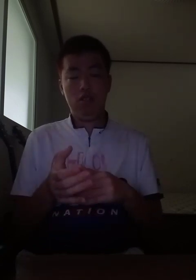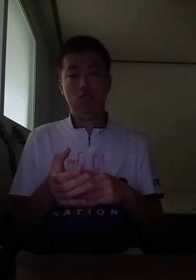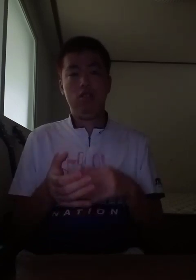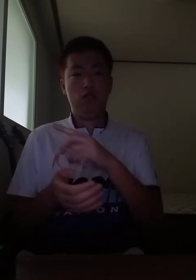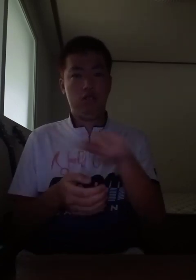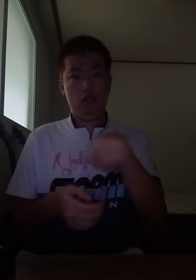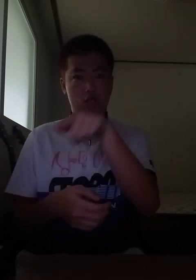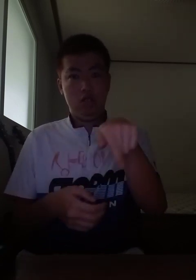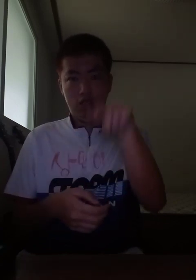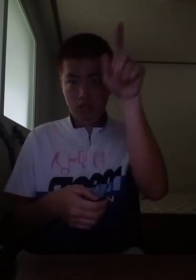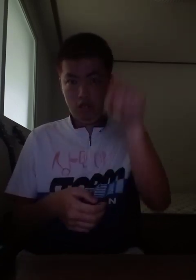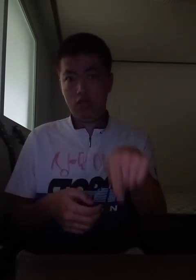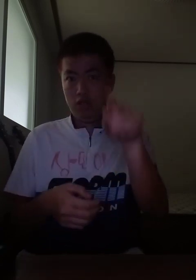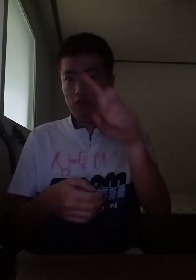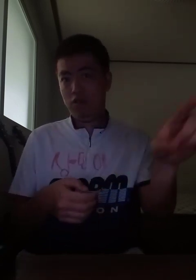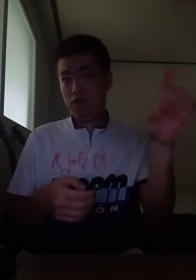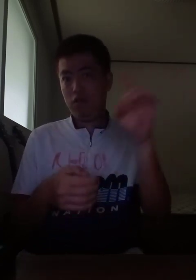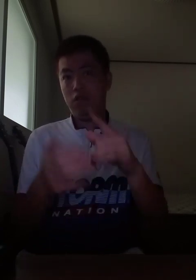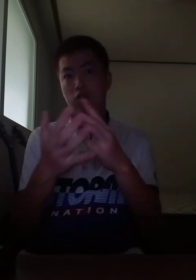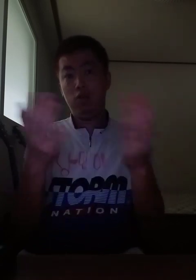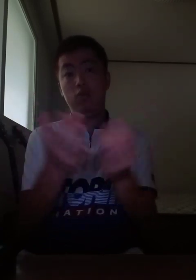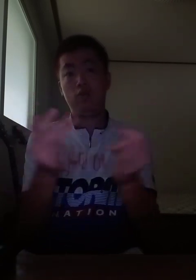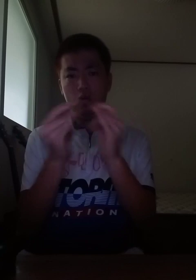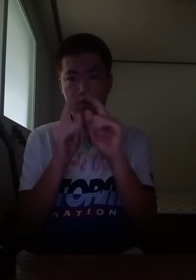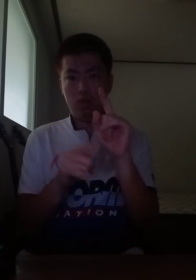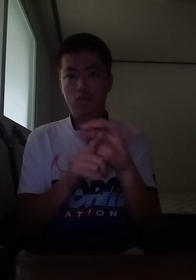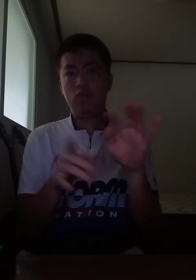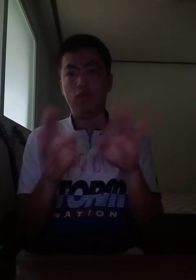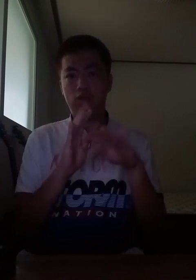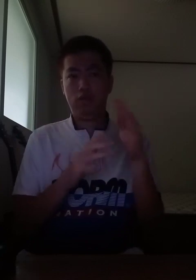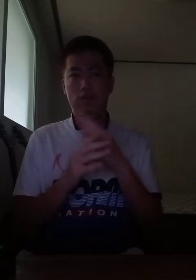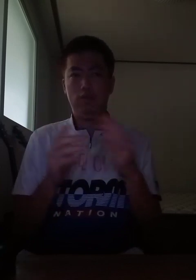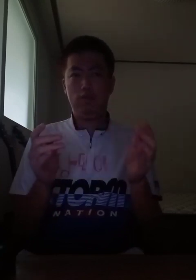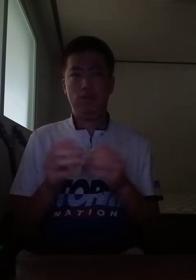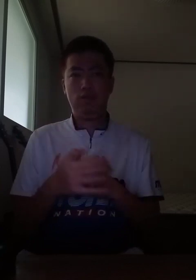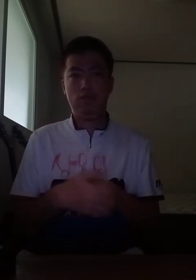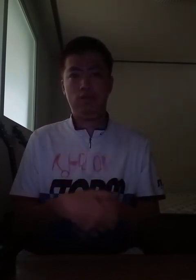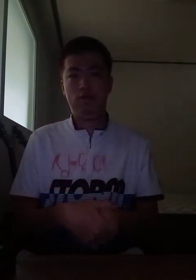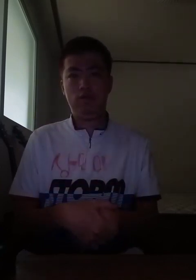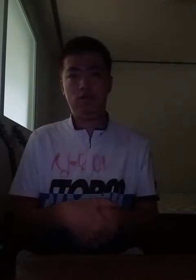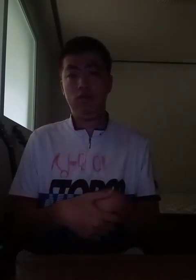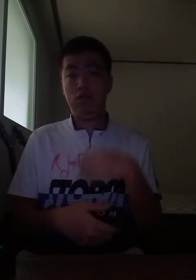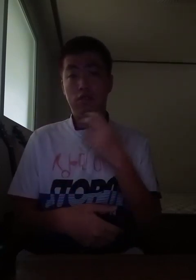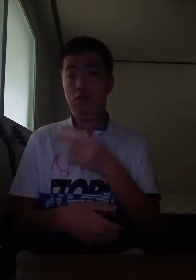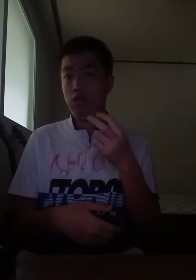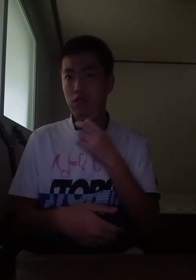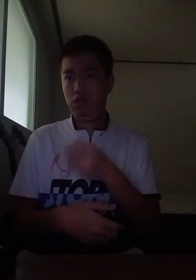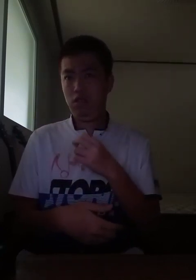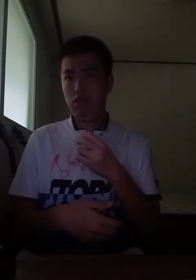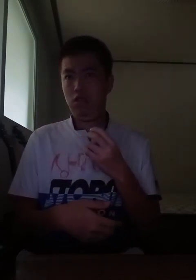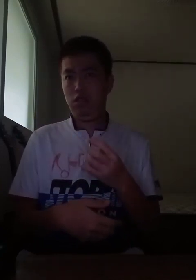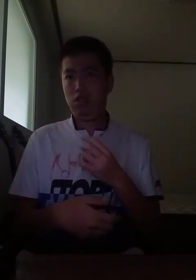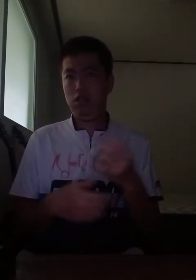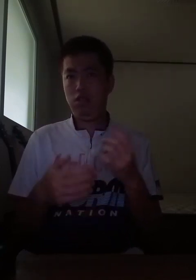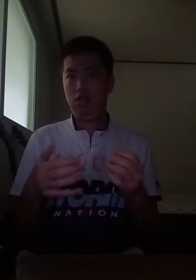수요조사해서 내면 코로나라든가 이게 약간 도로상에 좀 이평정을 시키거나 대기 구간을 만들